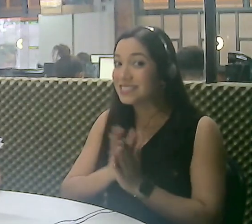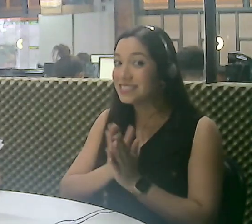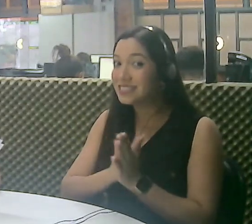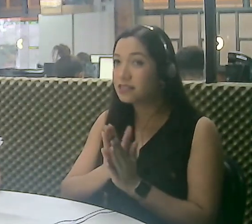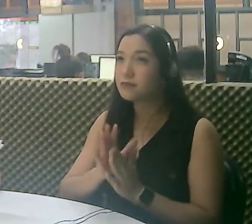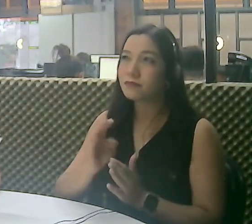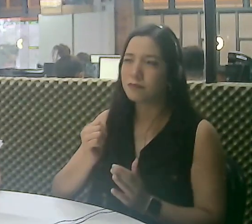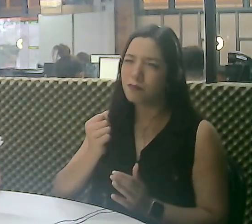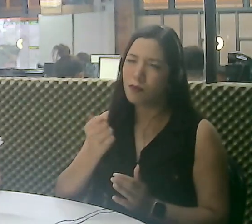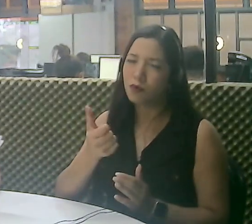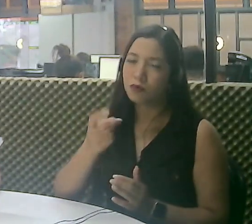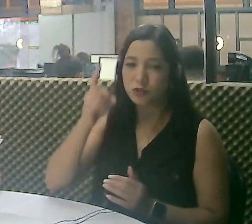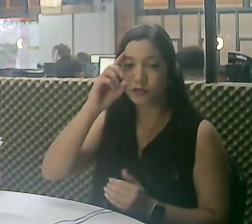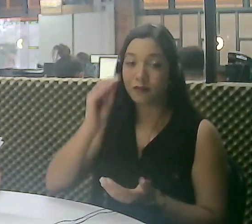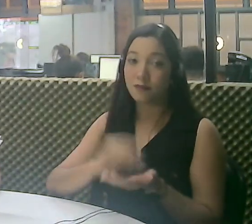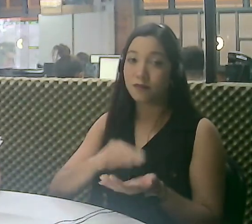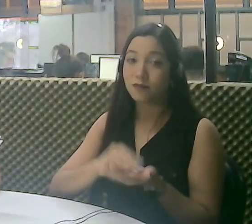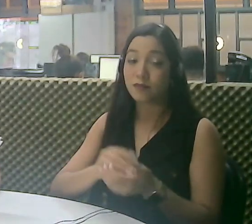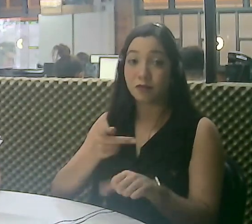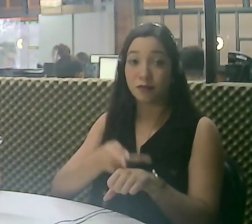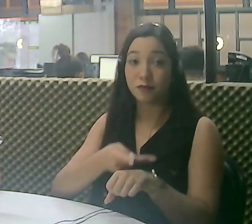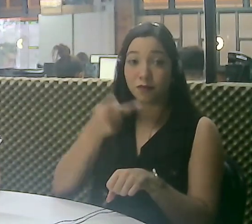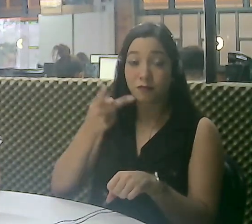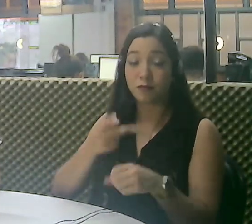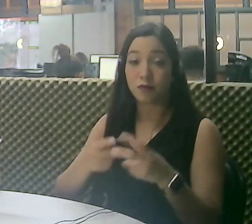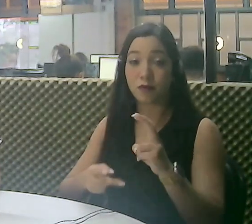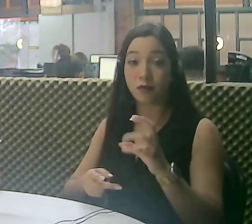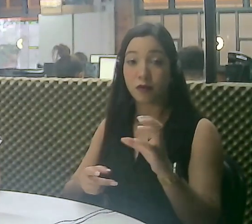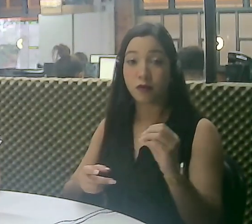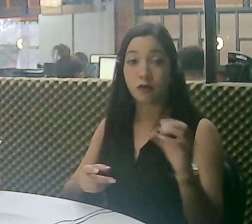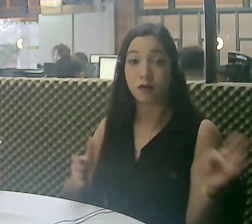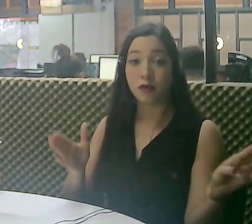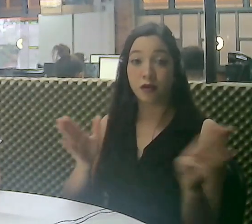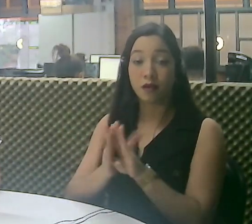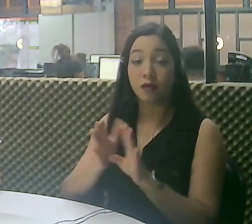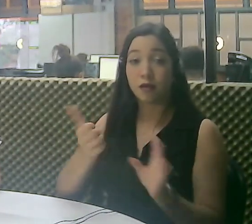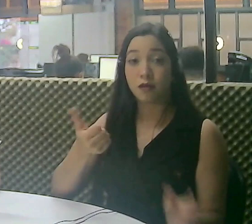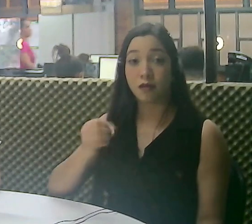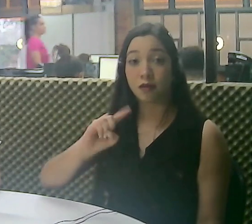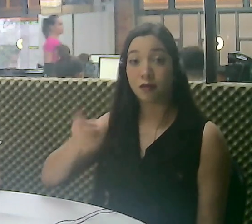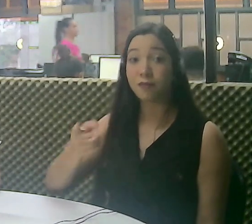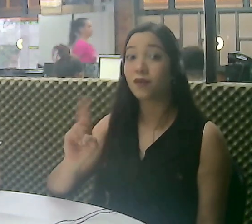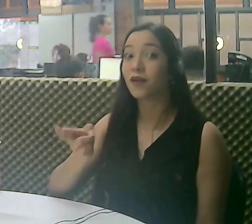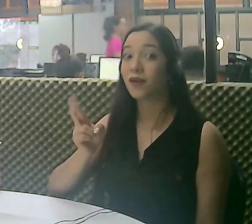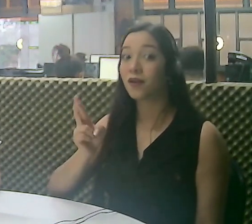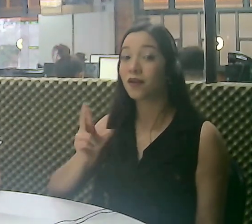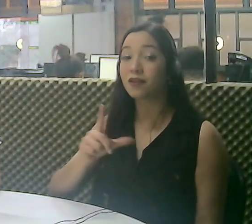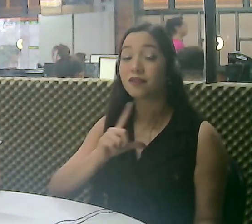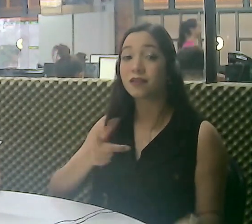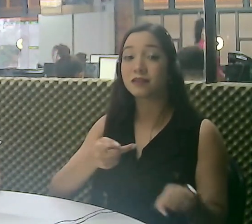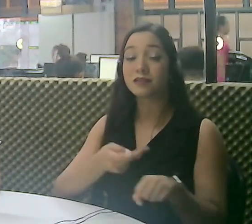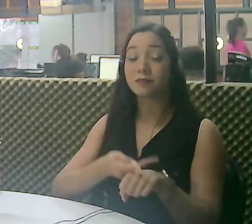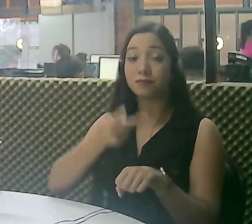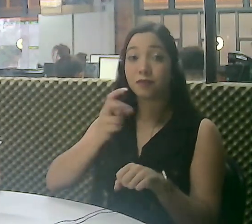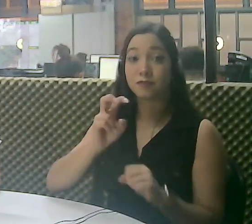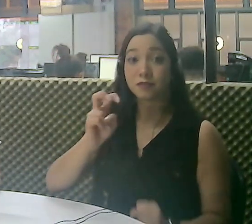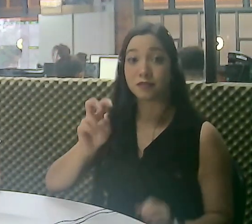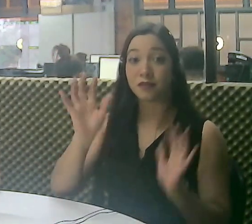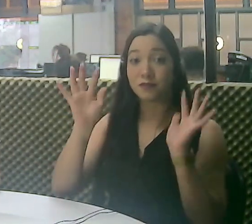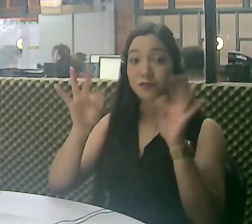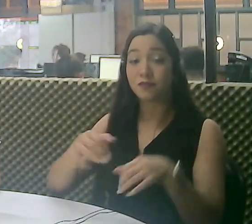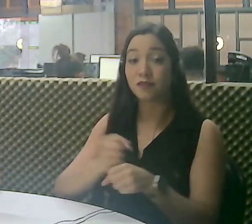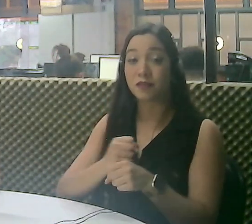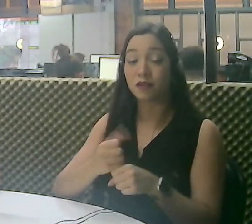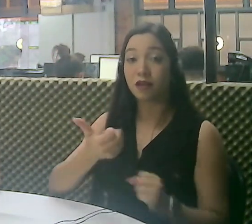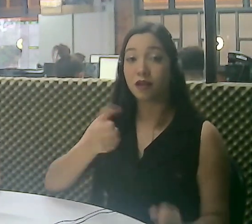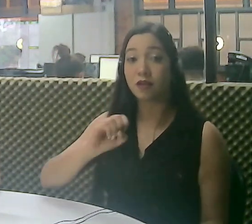aí mais alguns dias. Os prêmios variam de 500 a 10 mil reais. Há ainda 5 prêmios de final de ano, que vão de 10